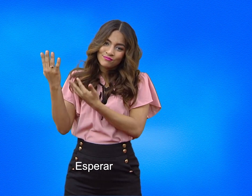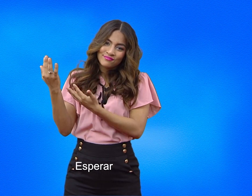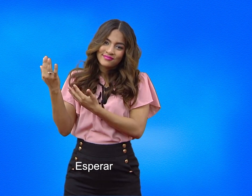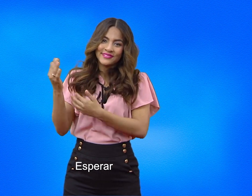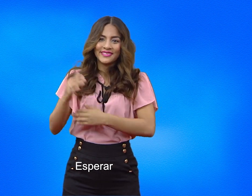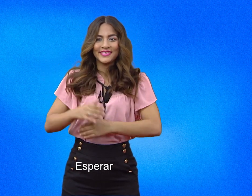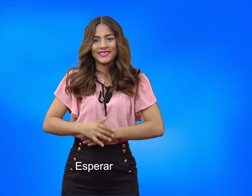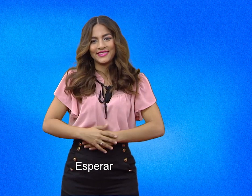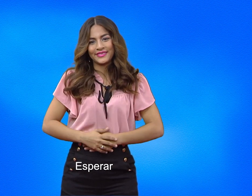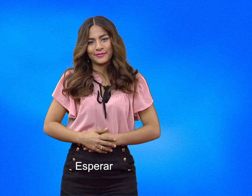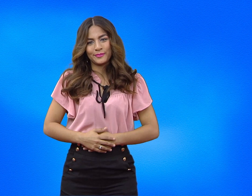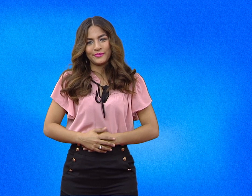Esperar.